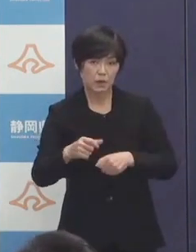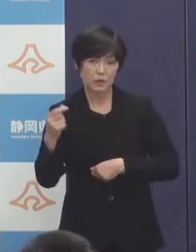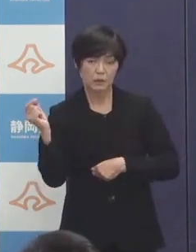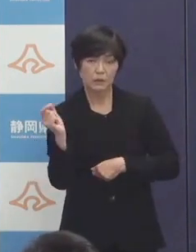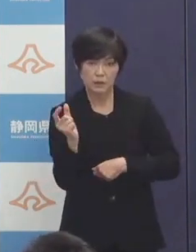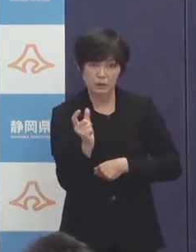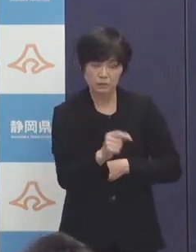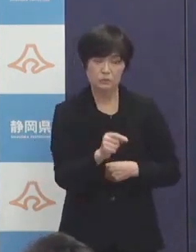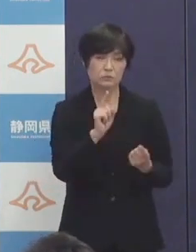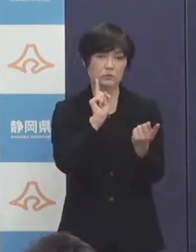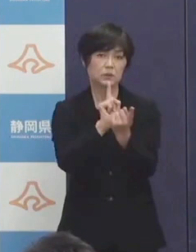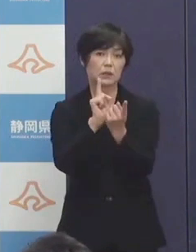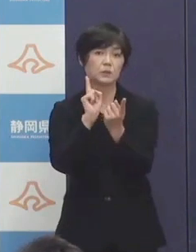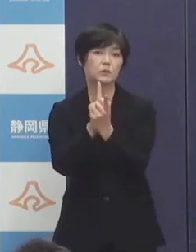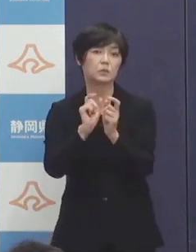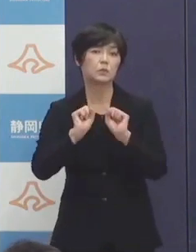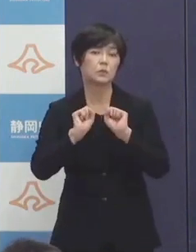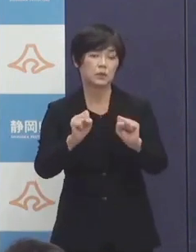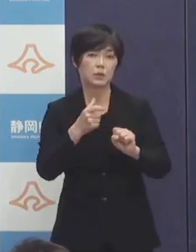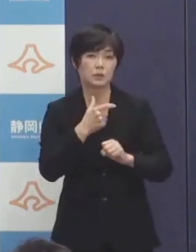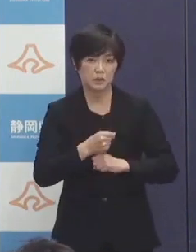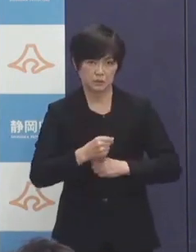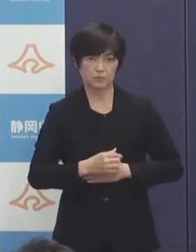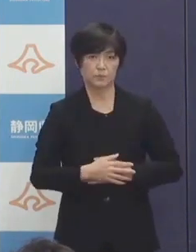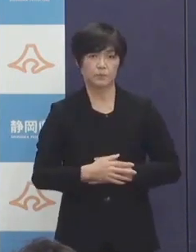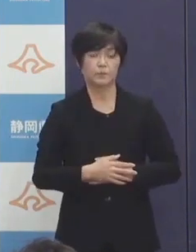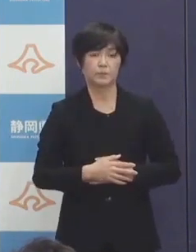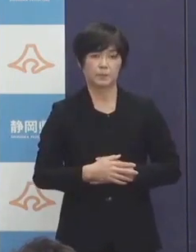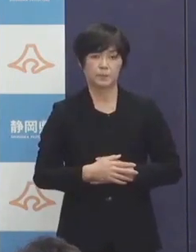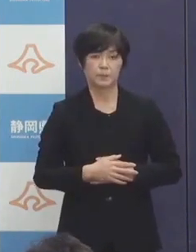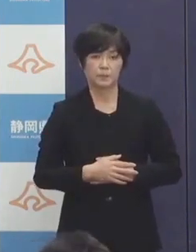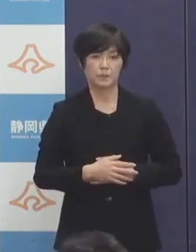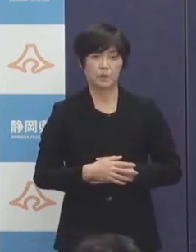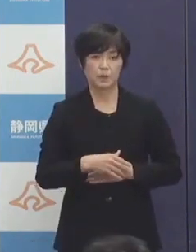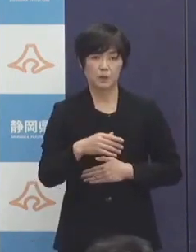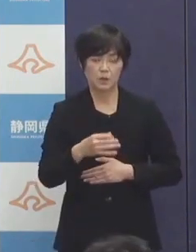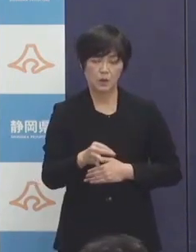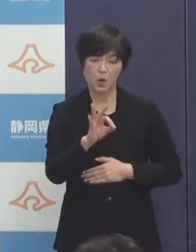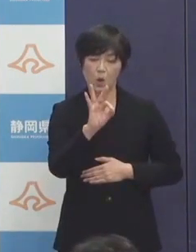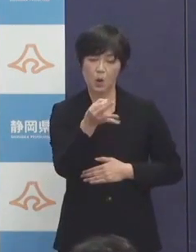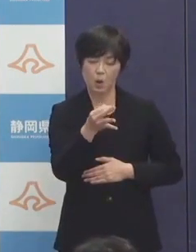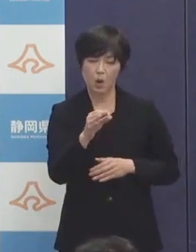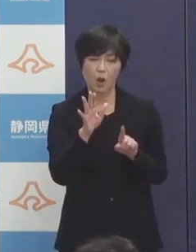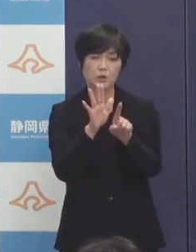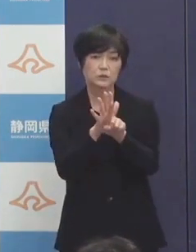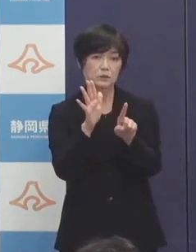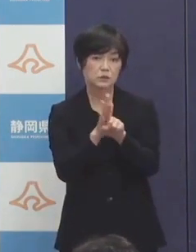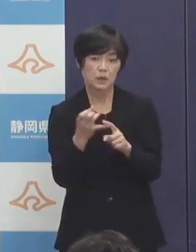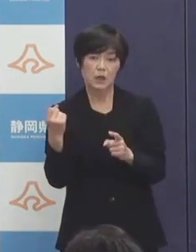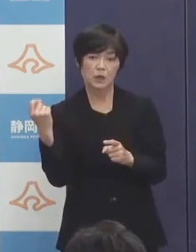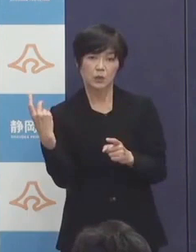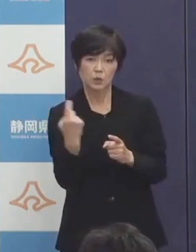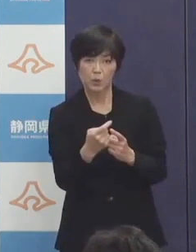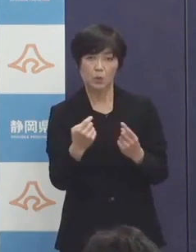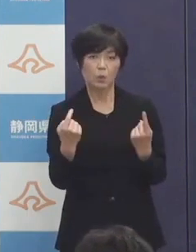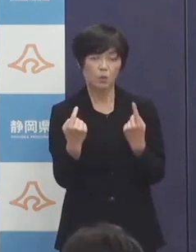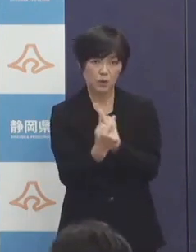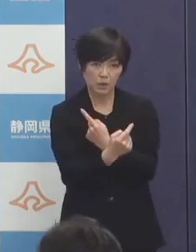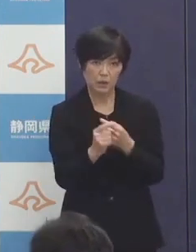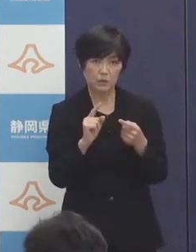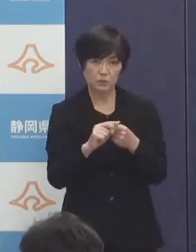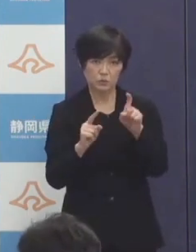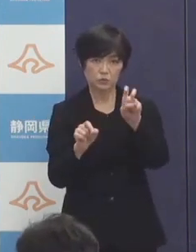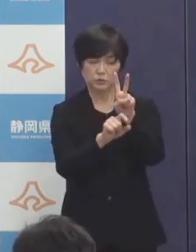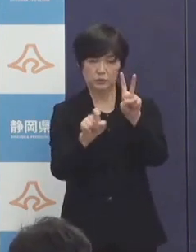持って対応しているところであります。またこうした金融支援強化に加えまして、去る12月20日